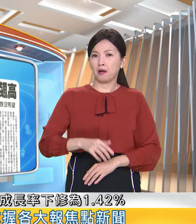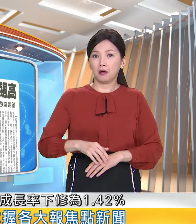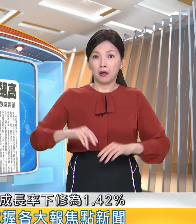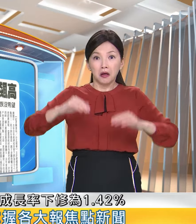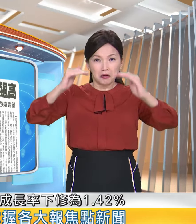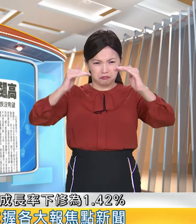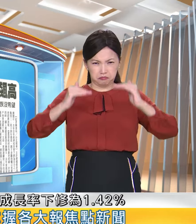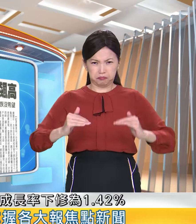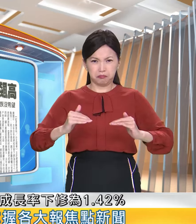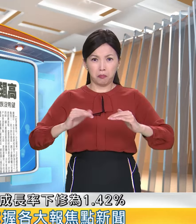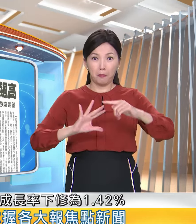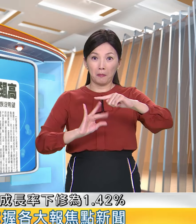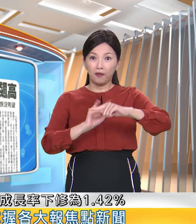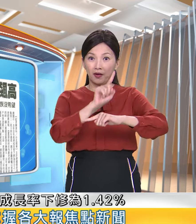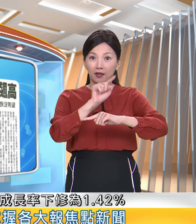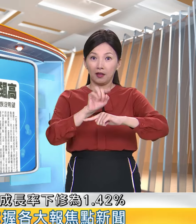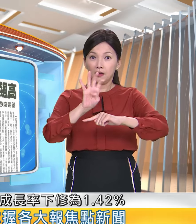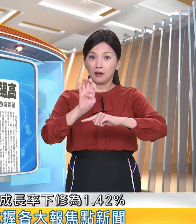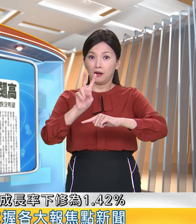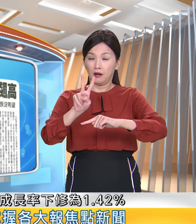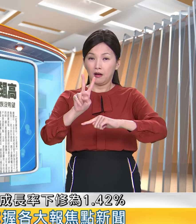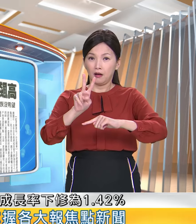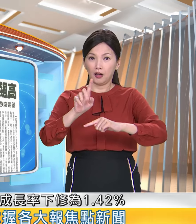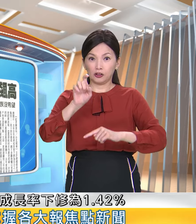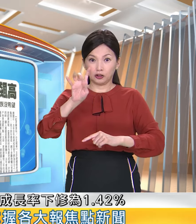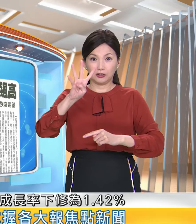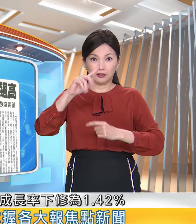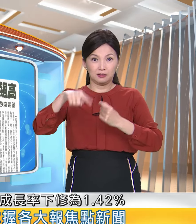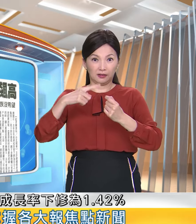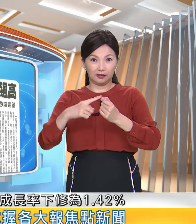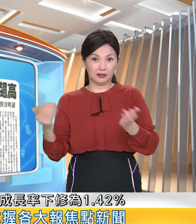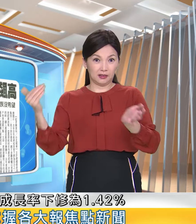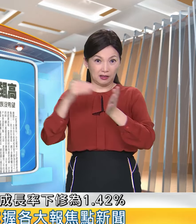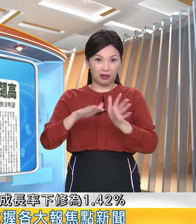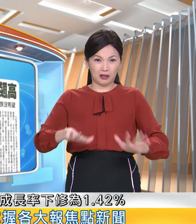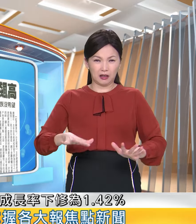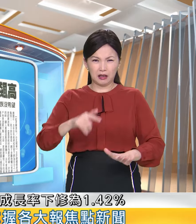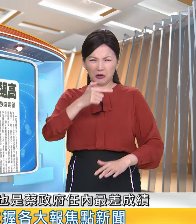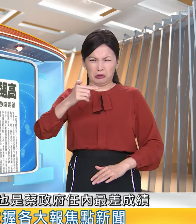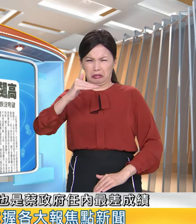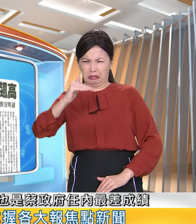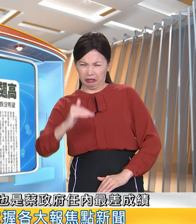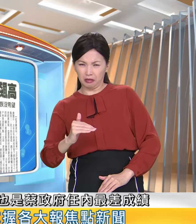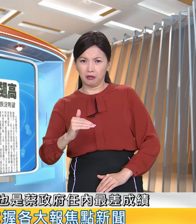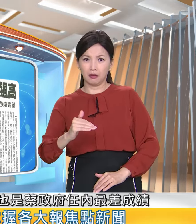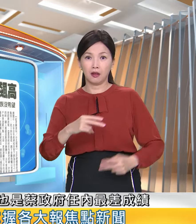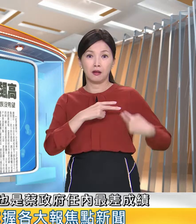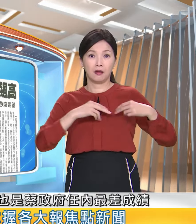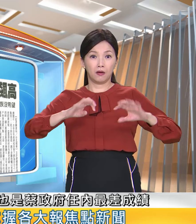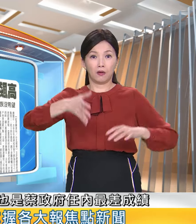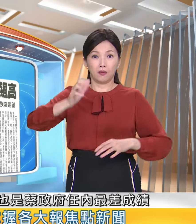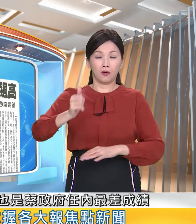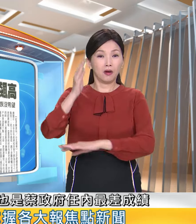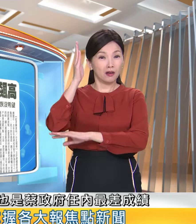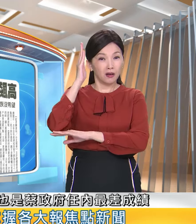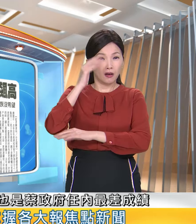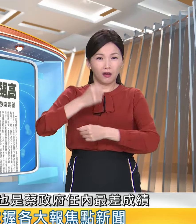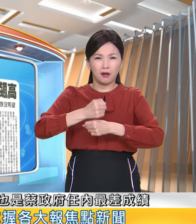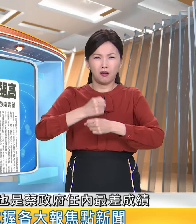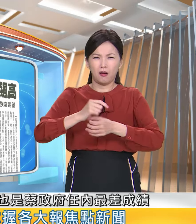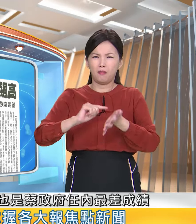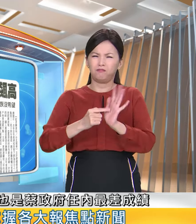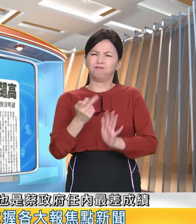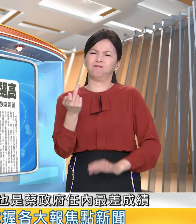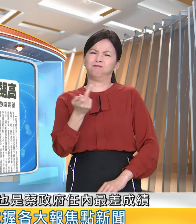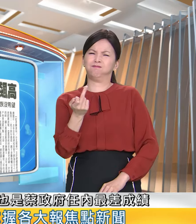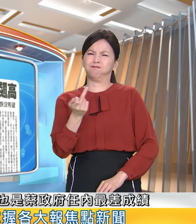经济成长率下修为1.42%，是14年最低。也是蔡政府任